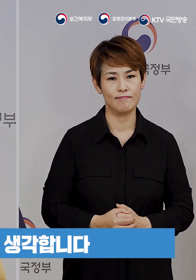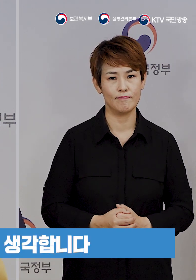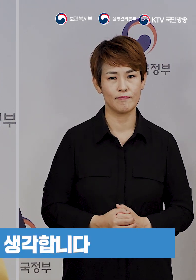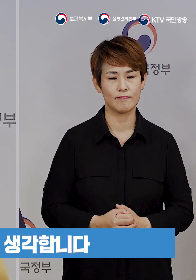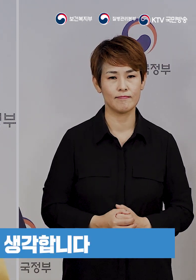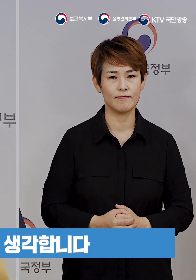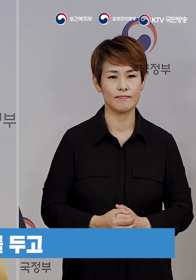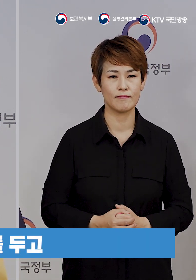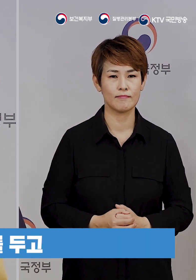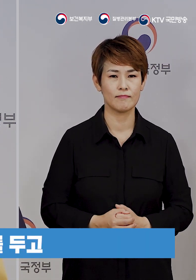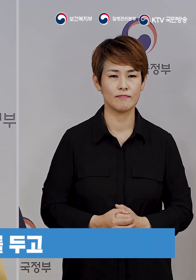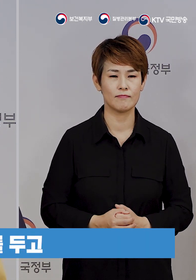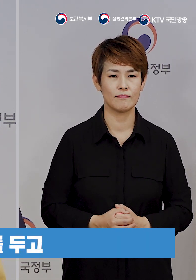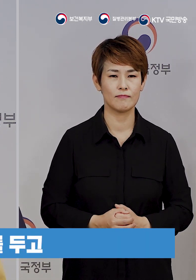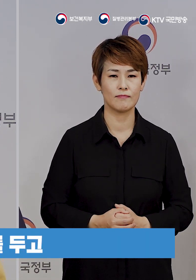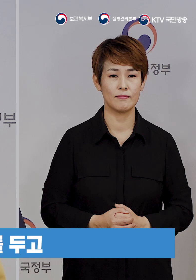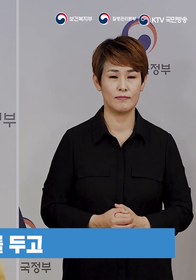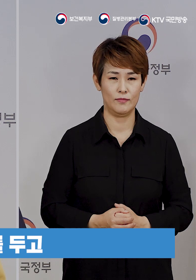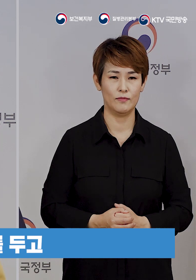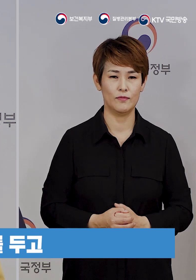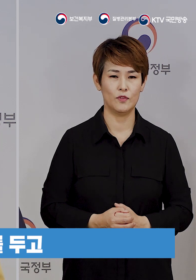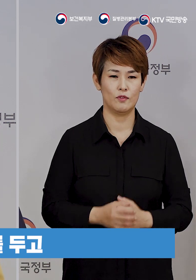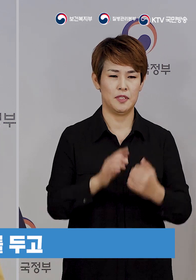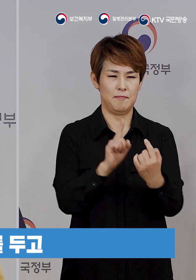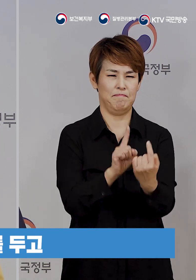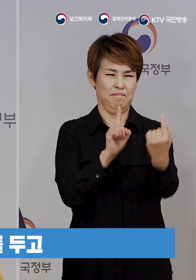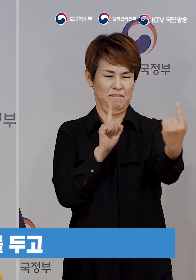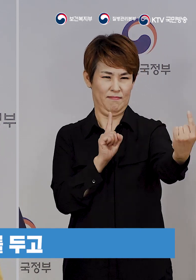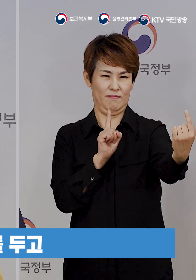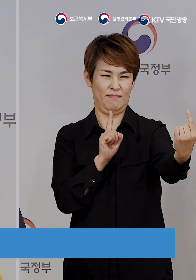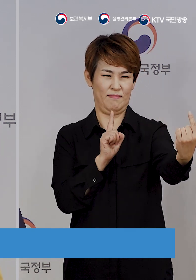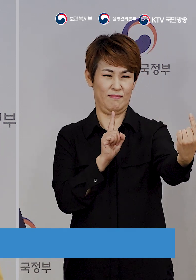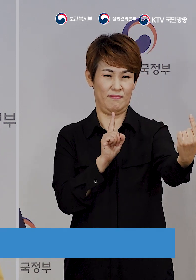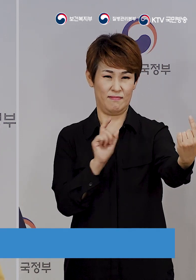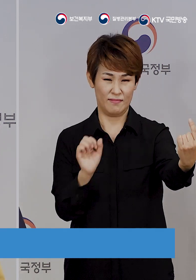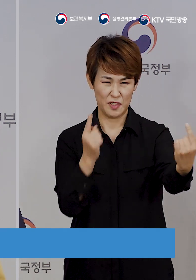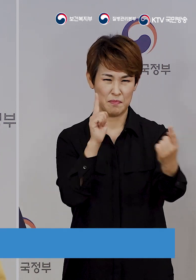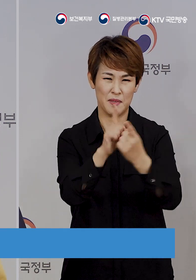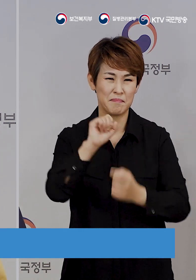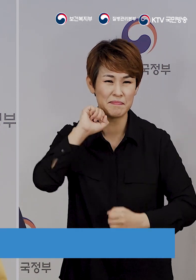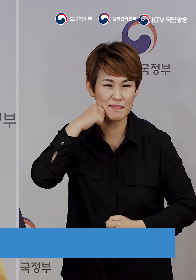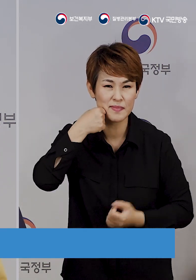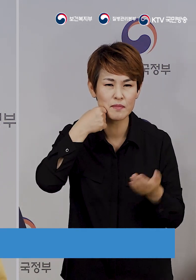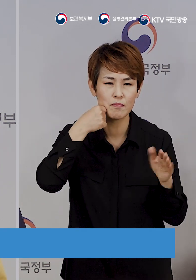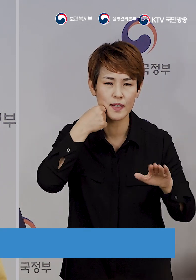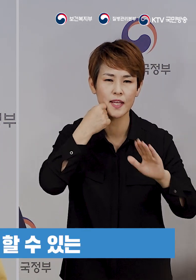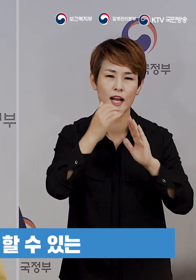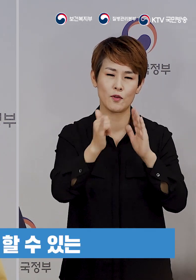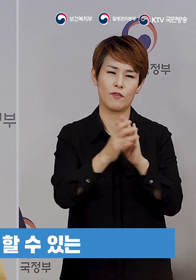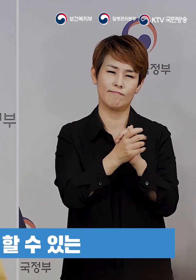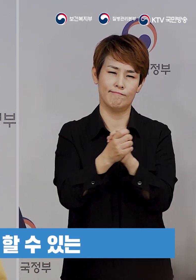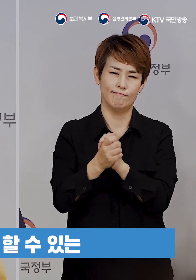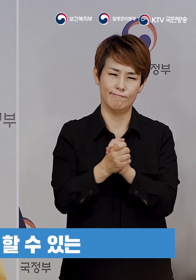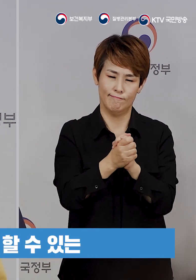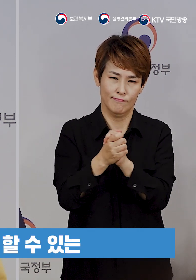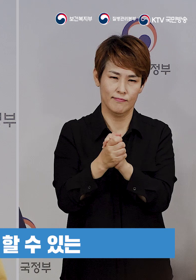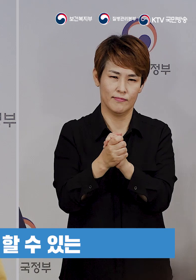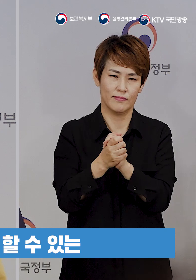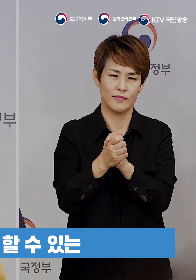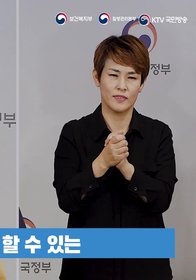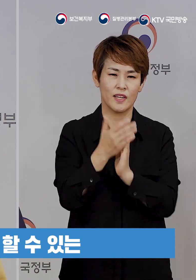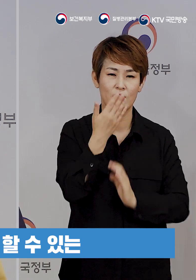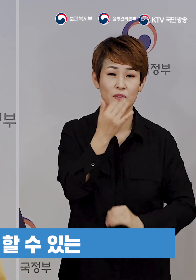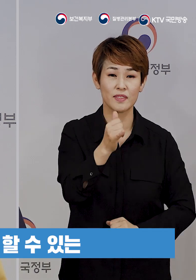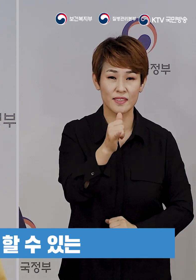합니다. 비록 물리적으로는 저희가 거리를 두고 만남의 빈도를 줄였습니다만 가족 간의 정은 좀